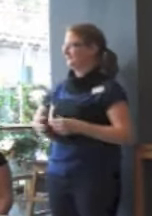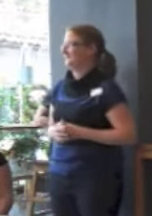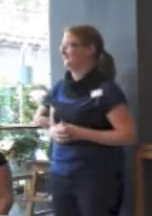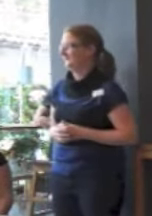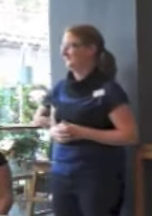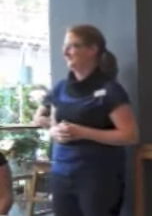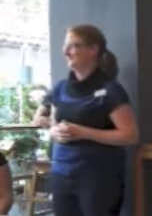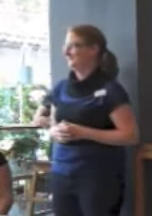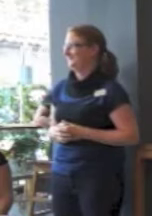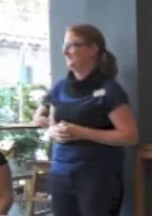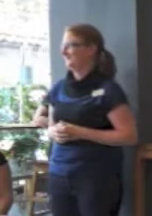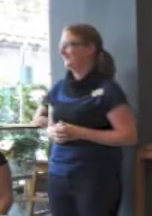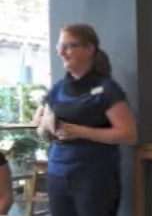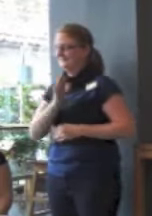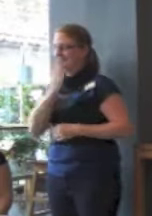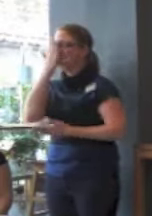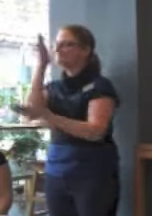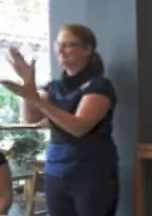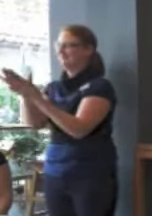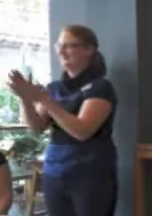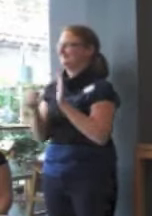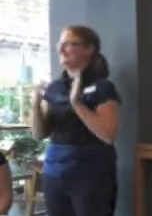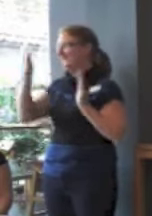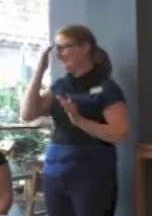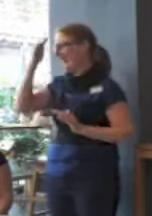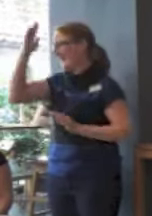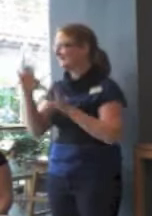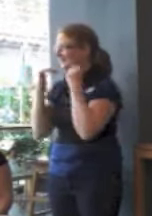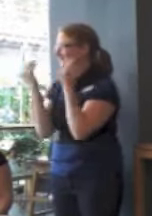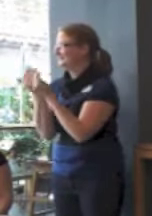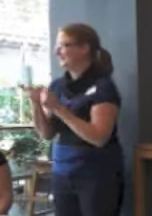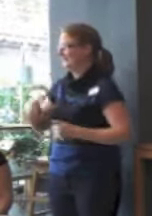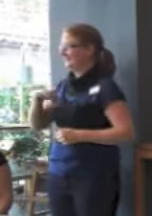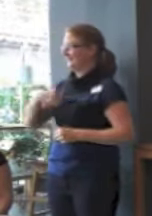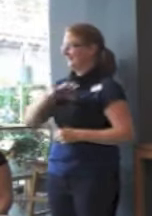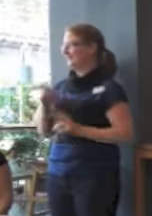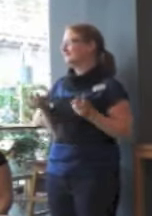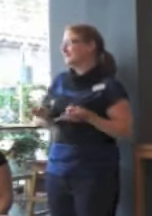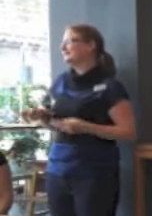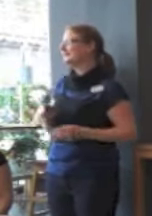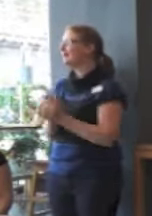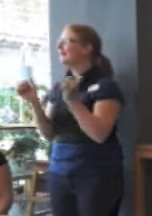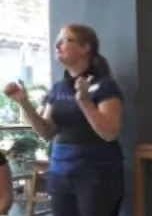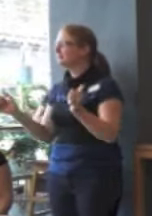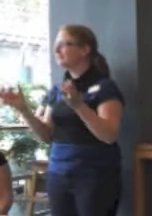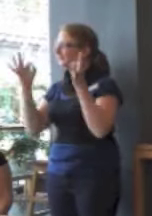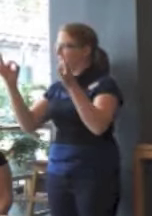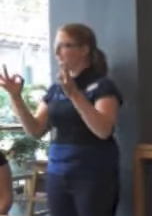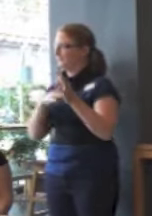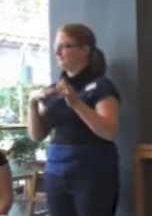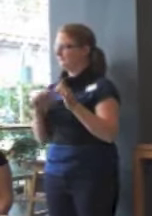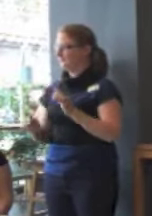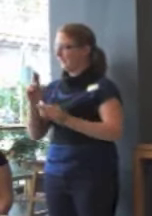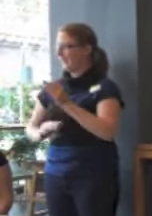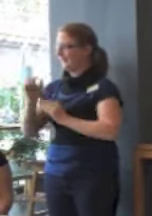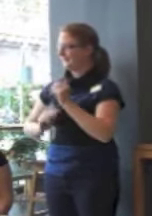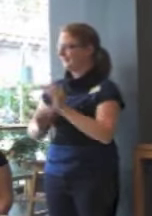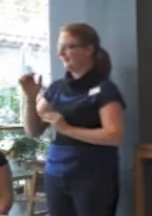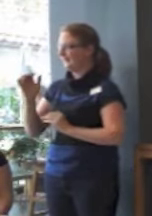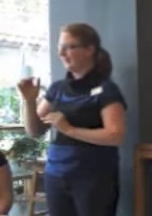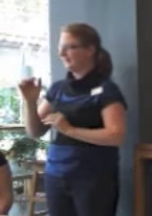Din bild av detta, det är äldreomsorgen som vi har som exempel, men frågan är egentligen hur vi